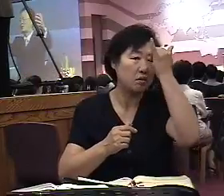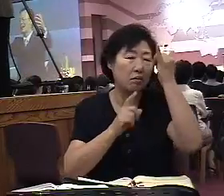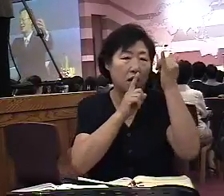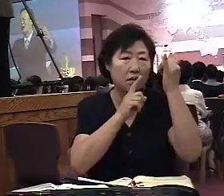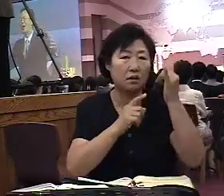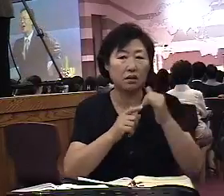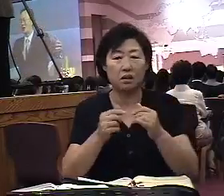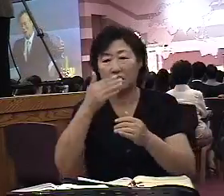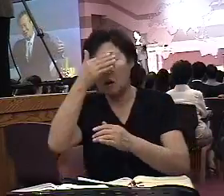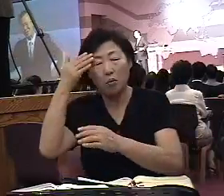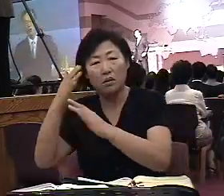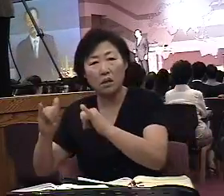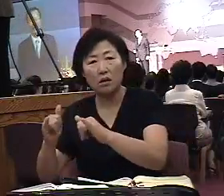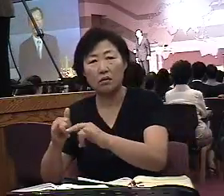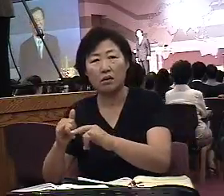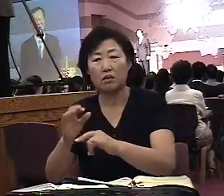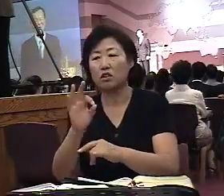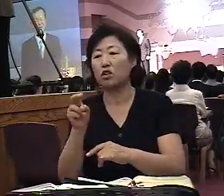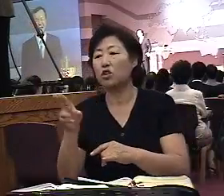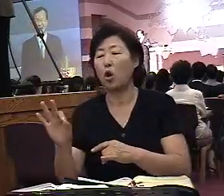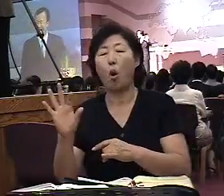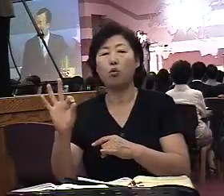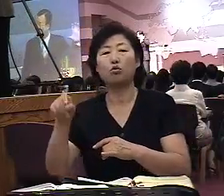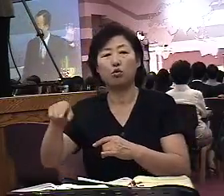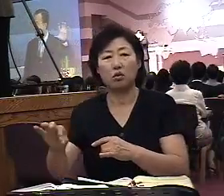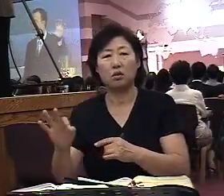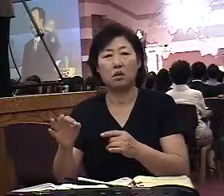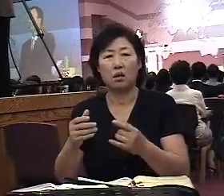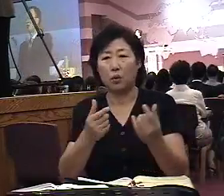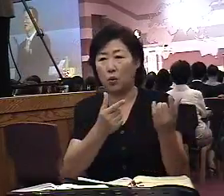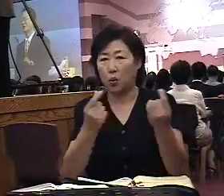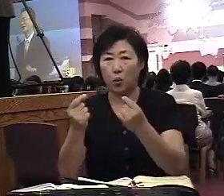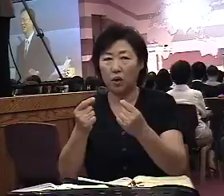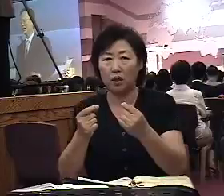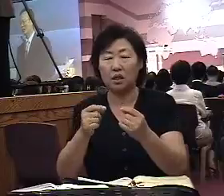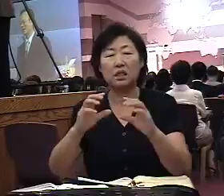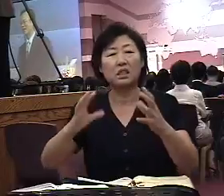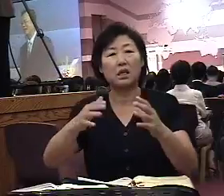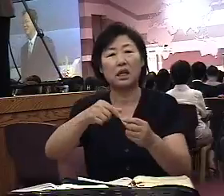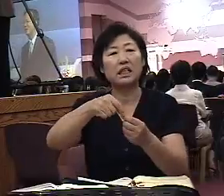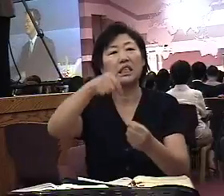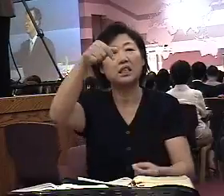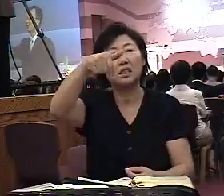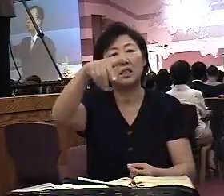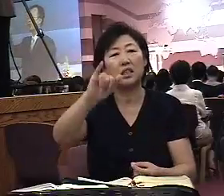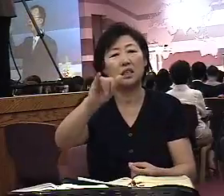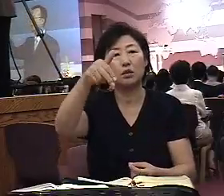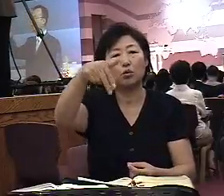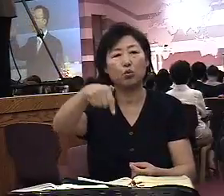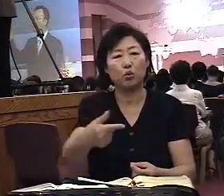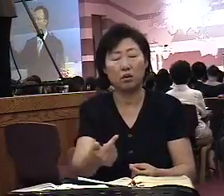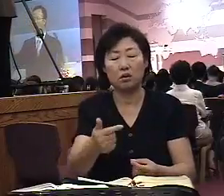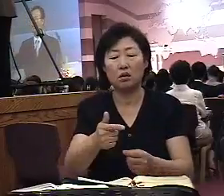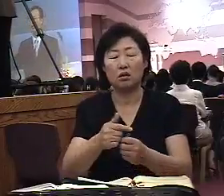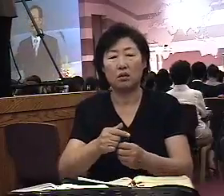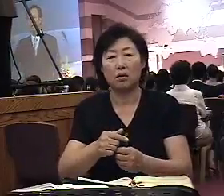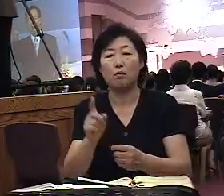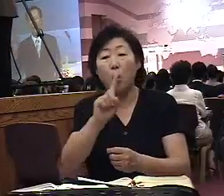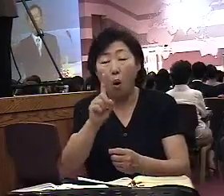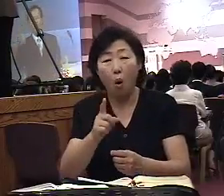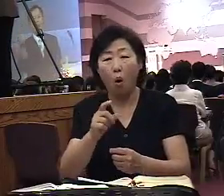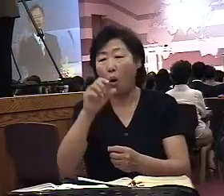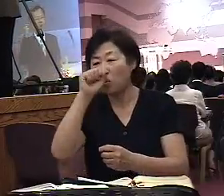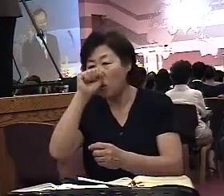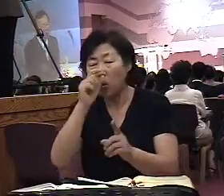이렇게 볼 수가 있고 저렇게 볼 수가 있다는 것입니다. 이 세상의 기준으로는 그렇다면 무엇이 옳고